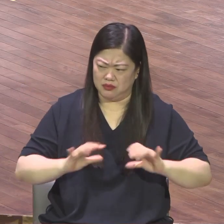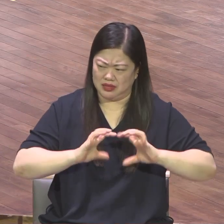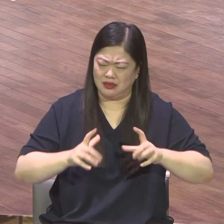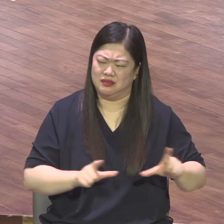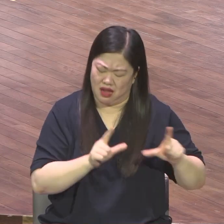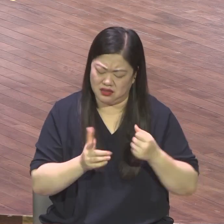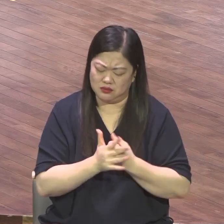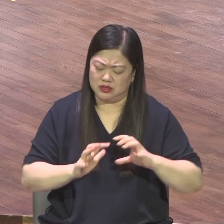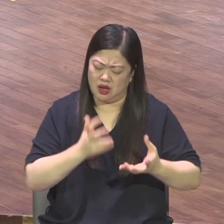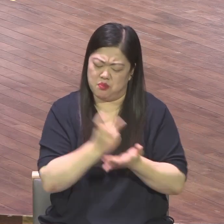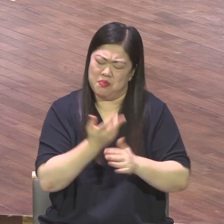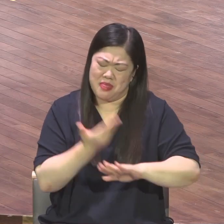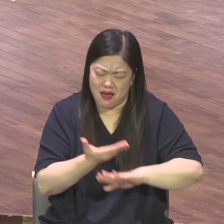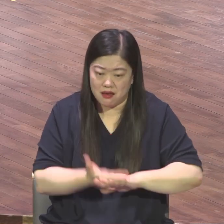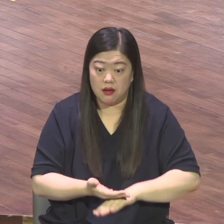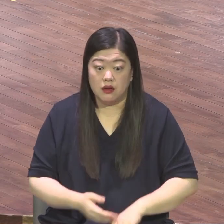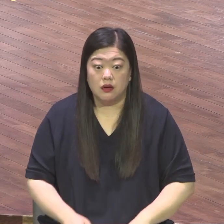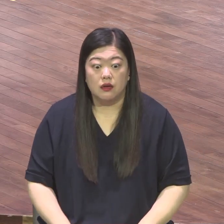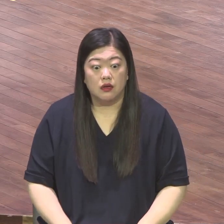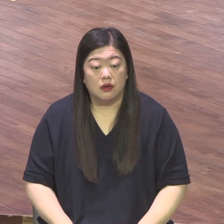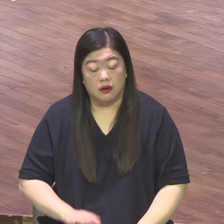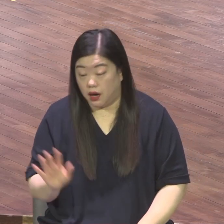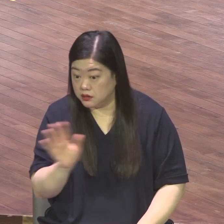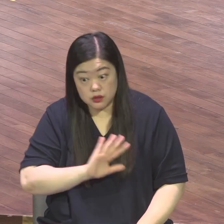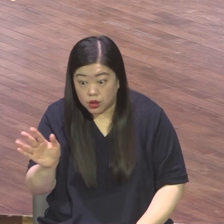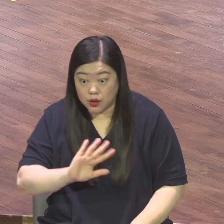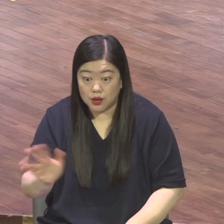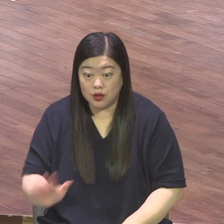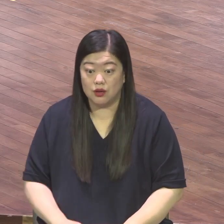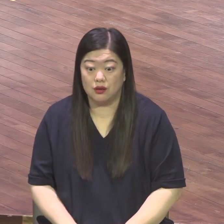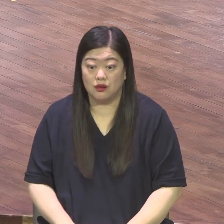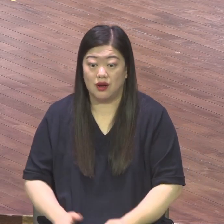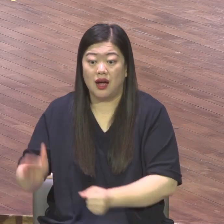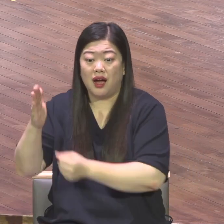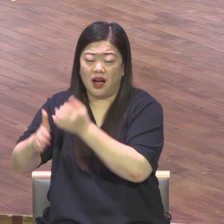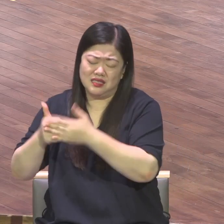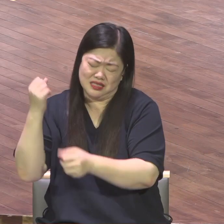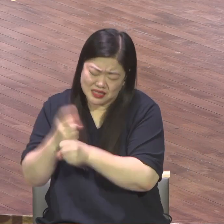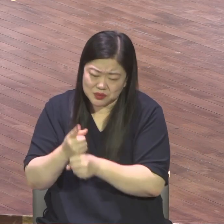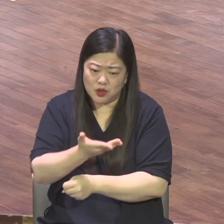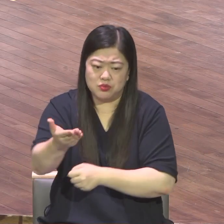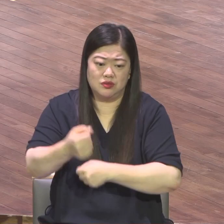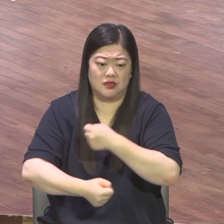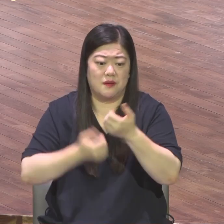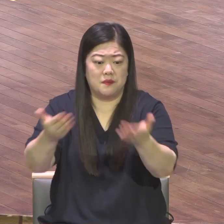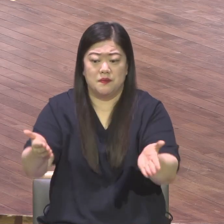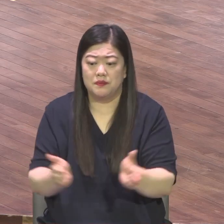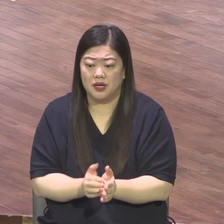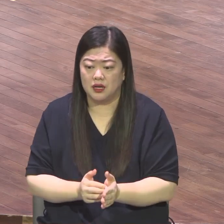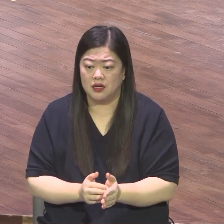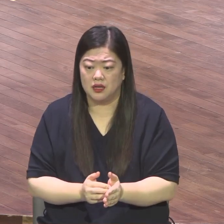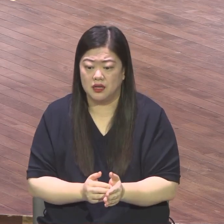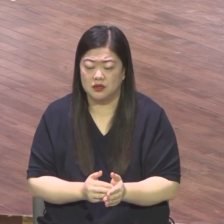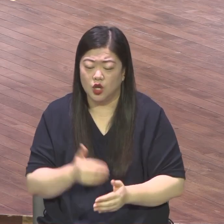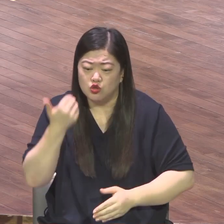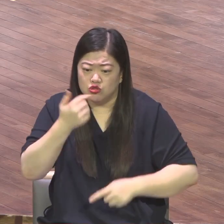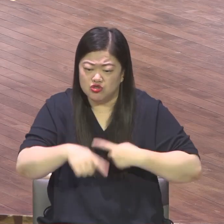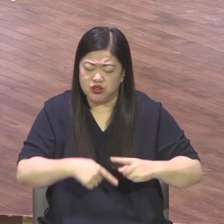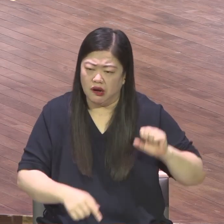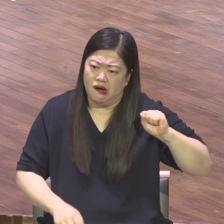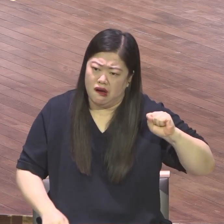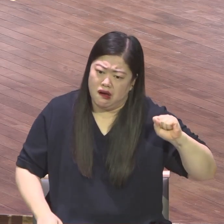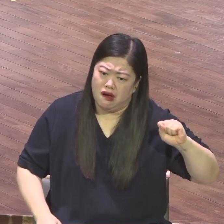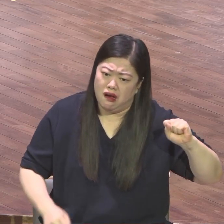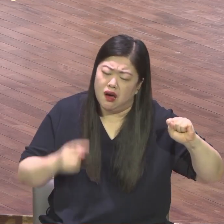새 절기만 누리면 아멘. 자유케 하셨는데 자유케 하셨는데 왜 사람의 말에 잡혀가지고 말씀에는